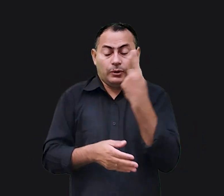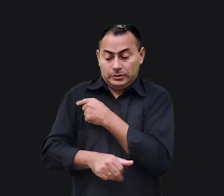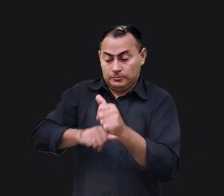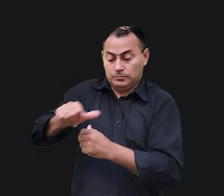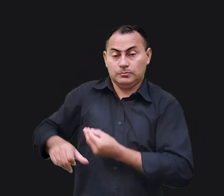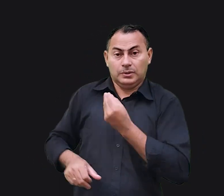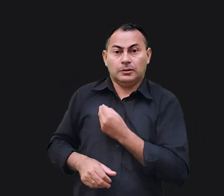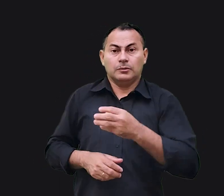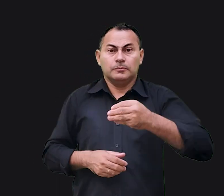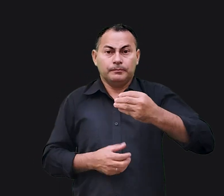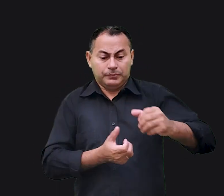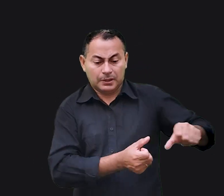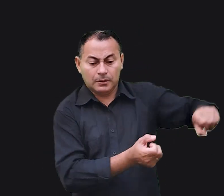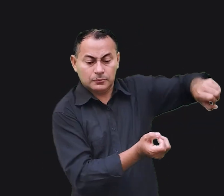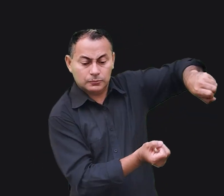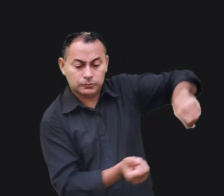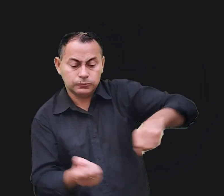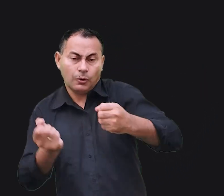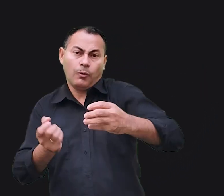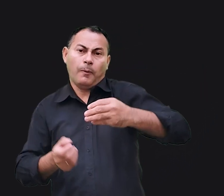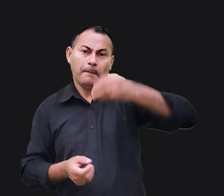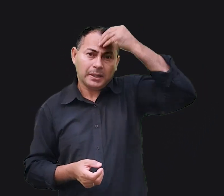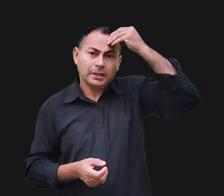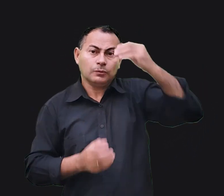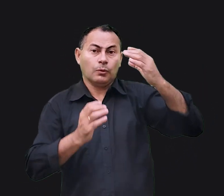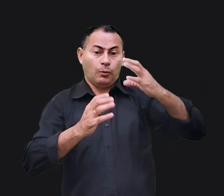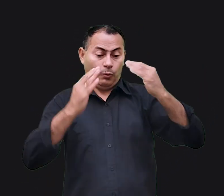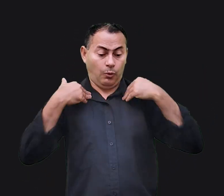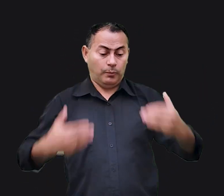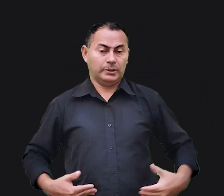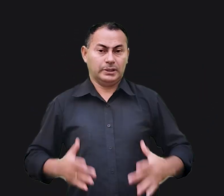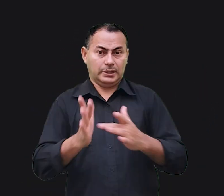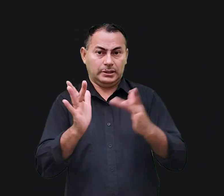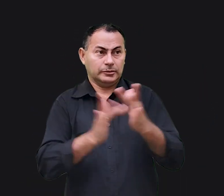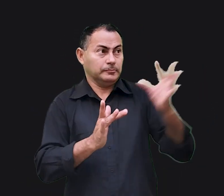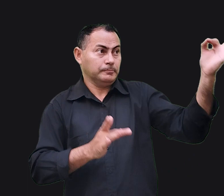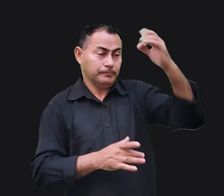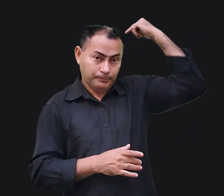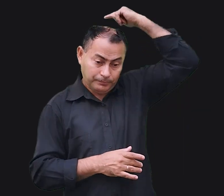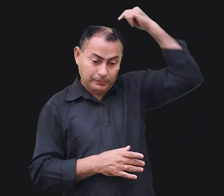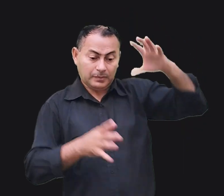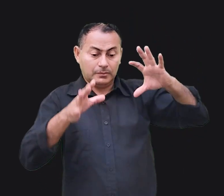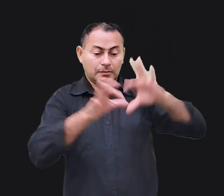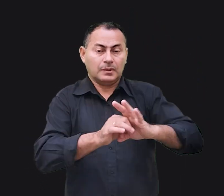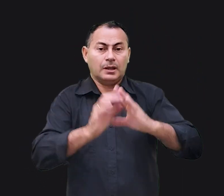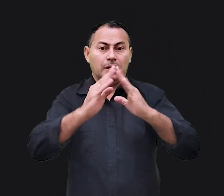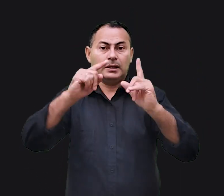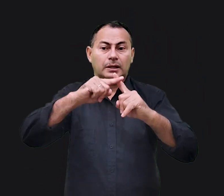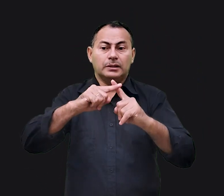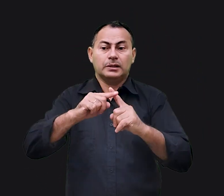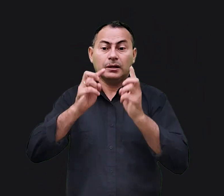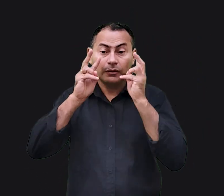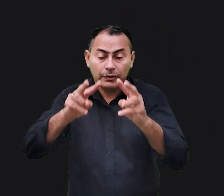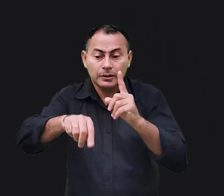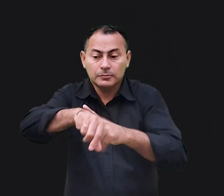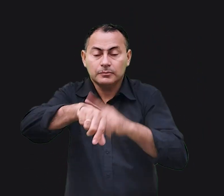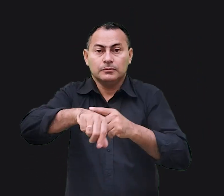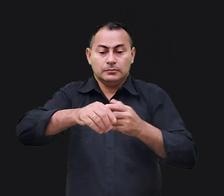novo, somos batizados pelo Espírito Santo no corpo de Cristo. Passamos a ser filiados à igreja invisível no momento em que nascemos de